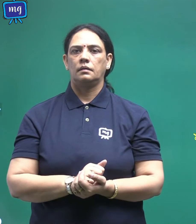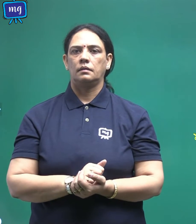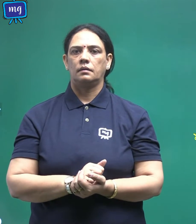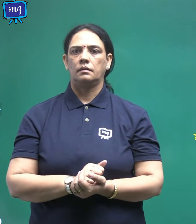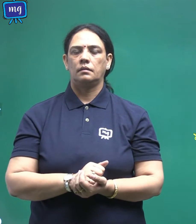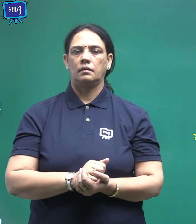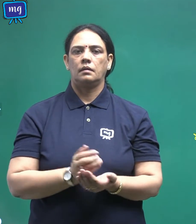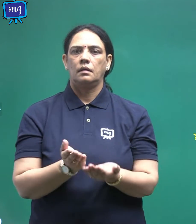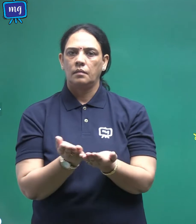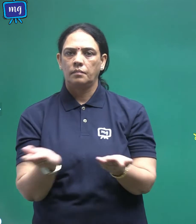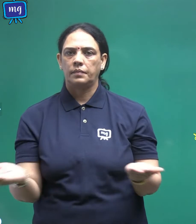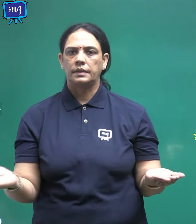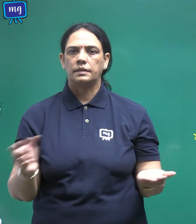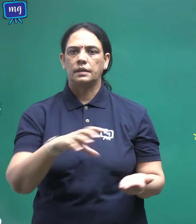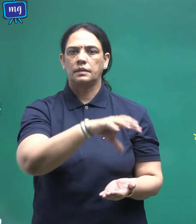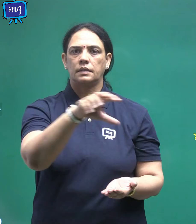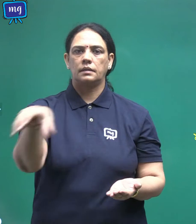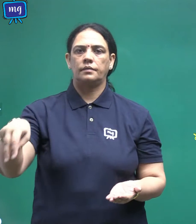पृष्ठीय क्षेत्रफल